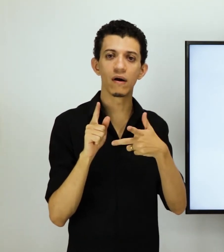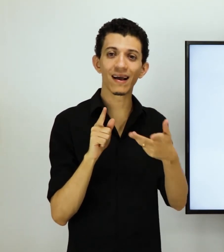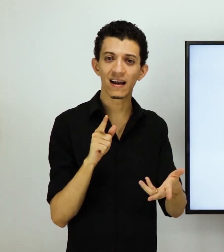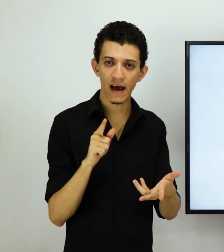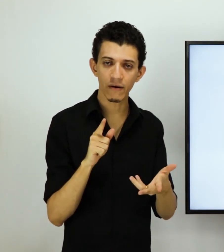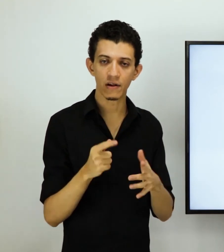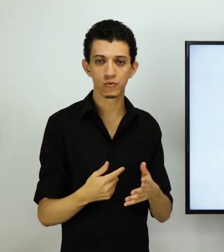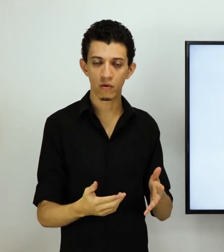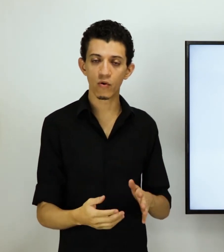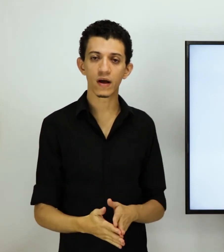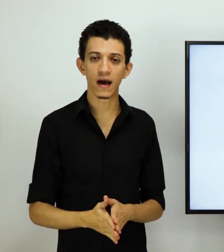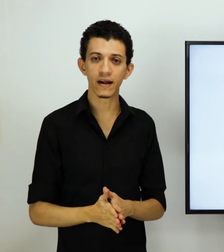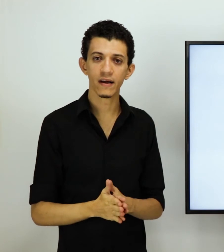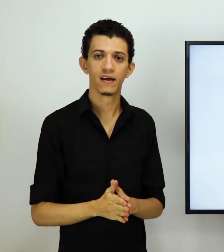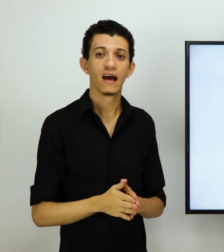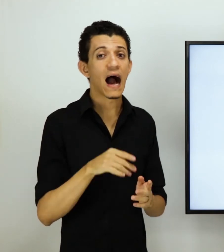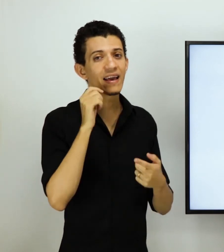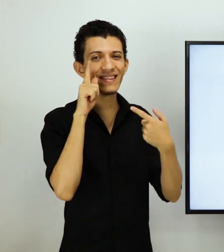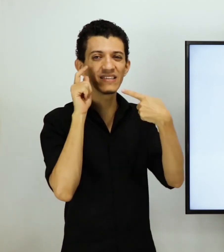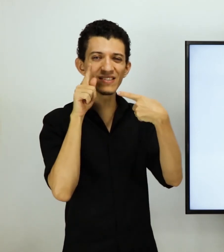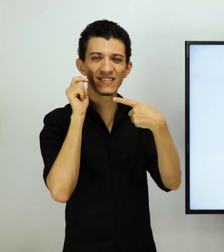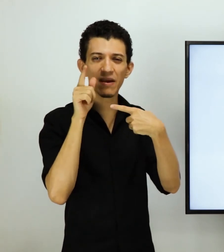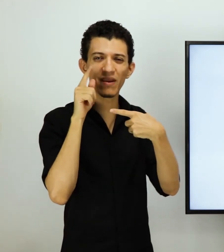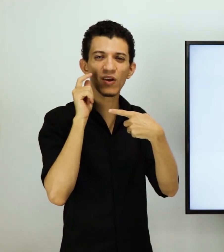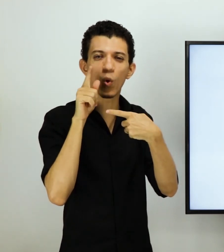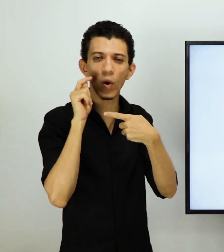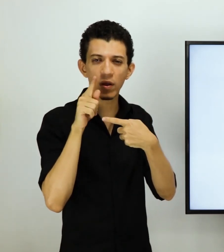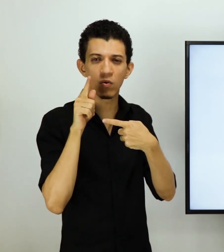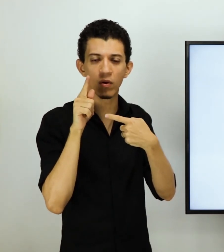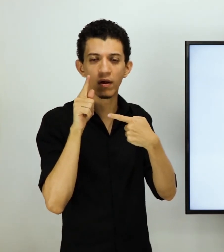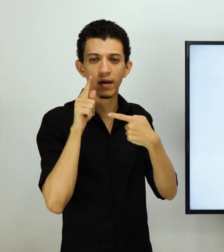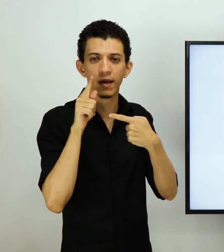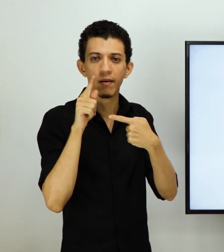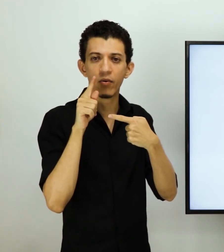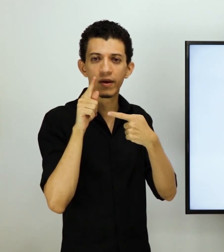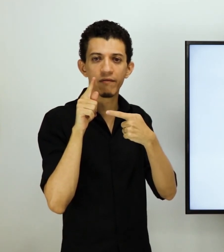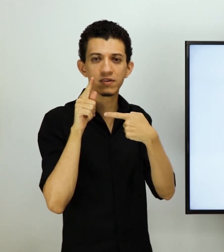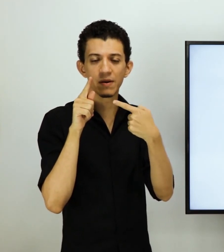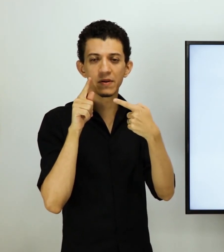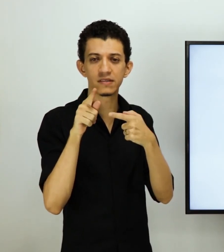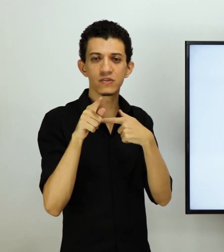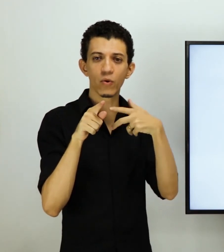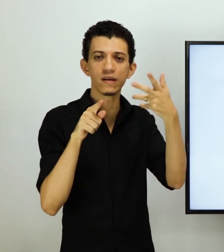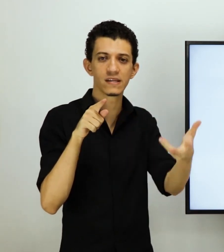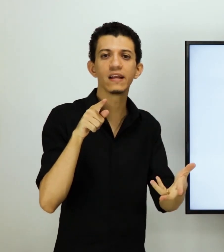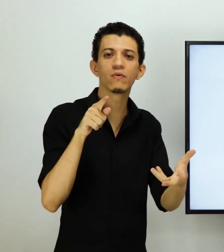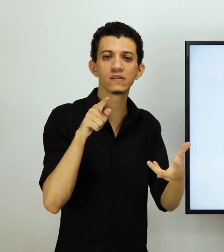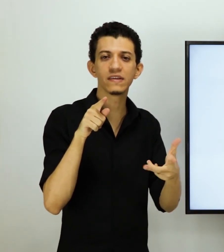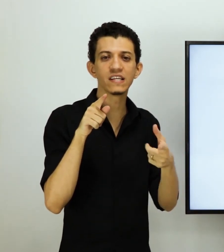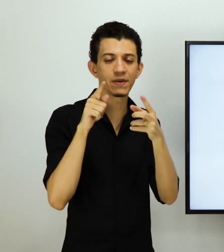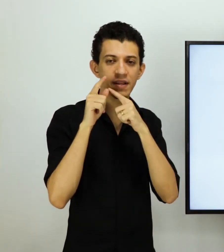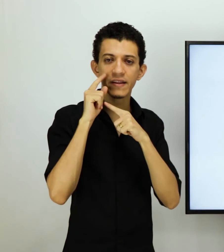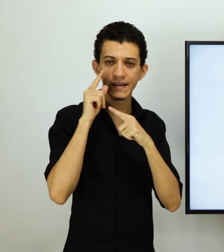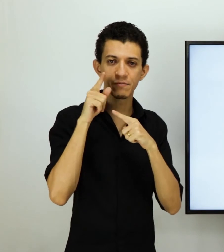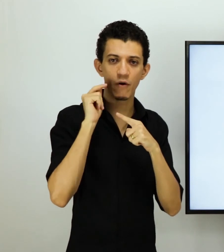é claro, é de uma cor clara. Aqui deixa de ser icônico, porque você precisa de conhecer a língua de sinais para entender esse